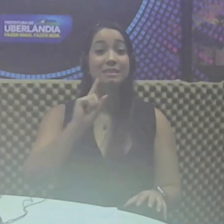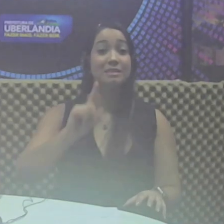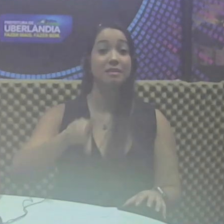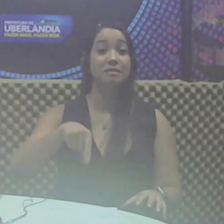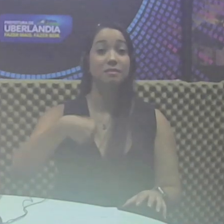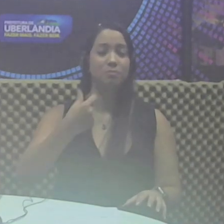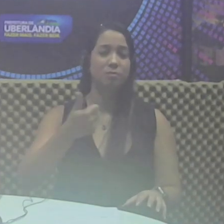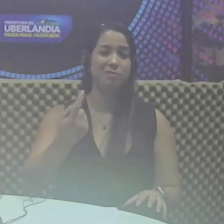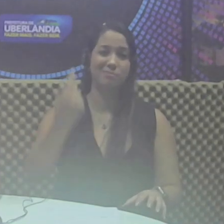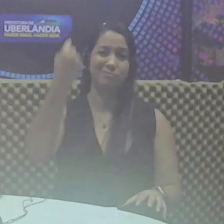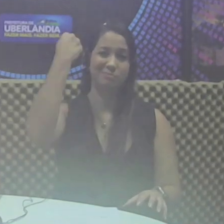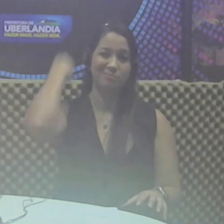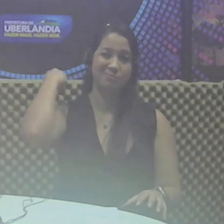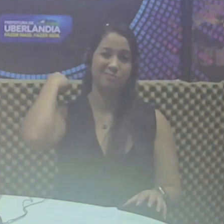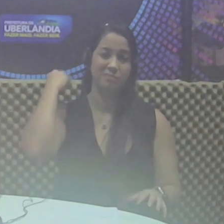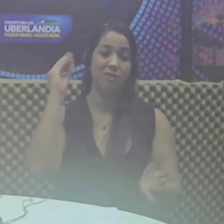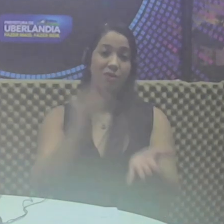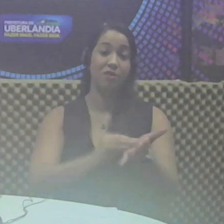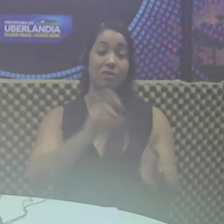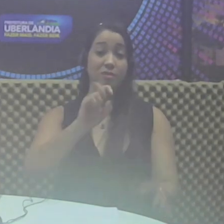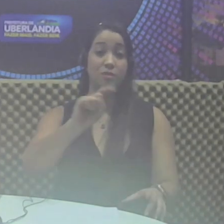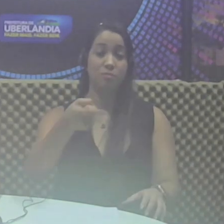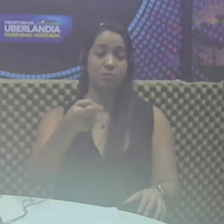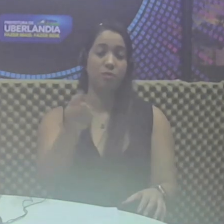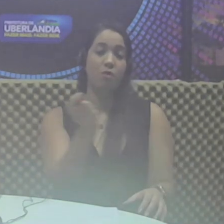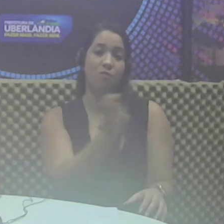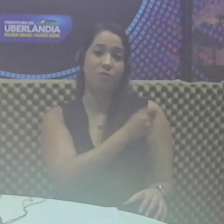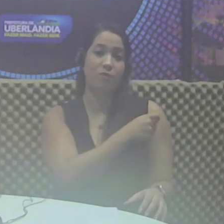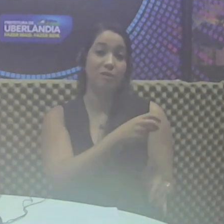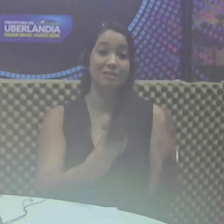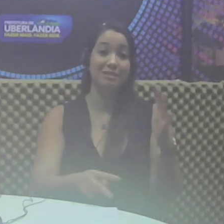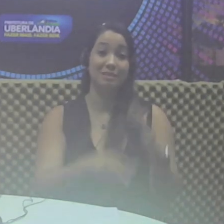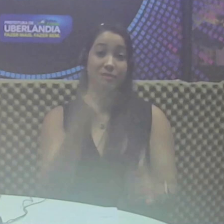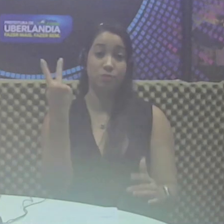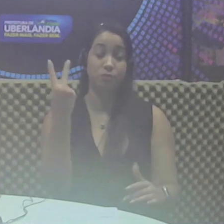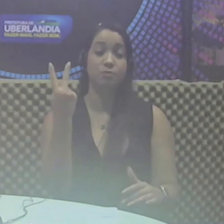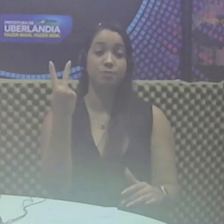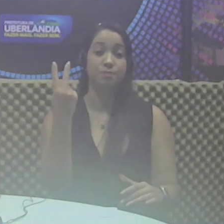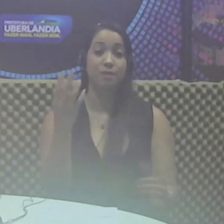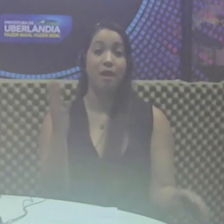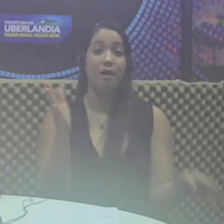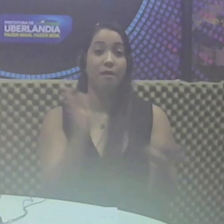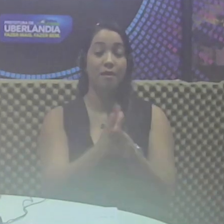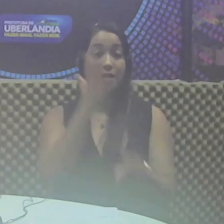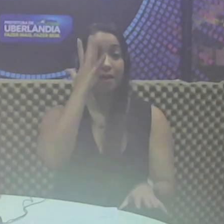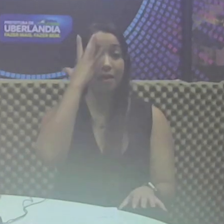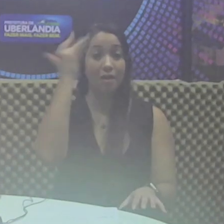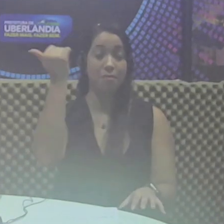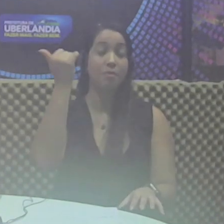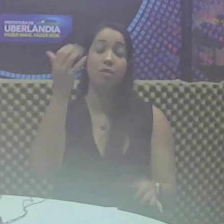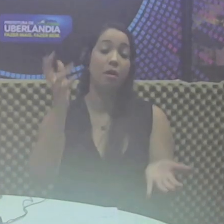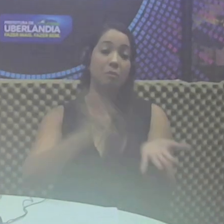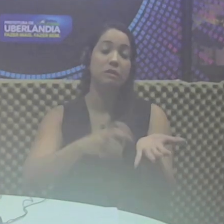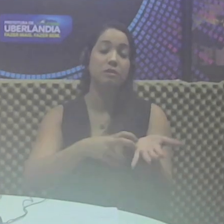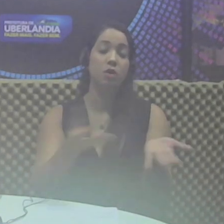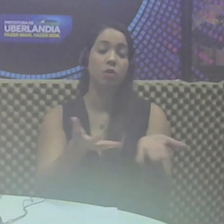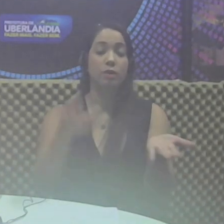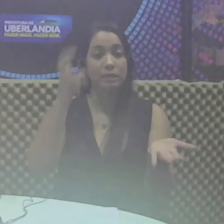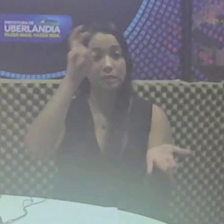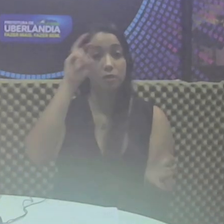mutirão, restaram cerca de 5 mil doses para a segunda mobilização. Até amanhã desta quinta-feira, em torno